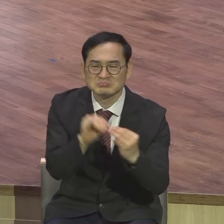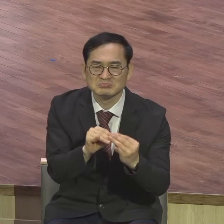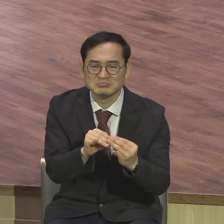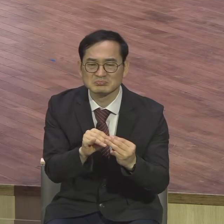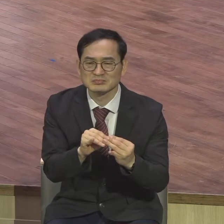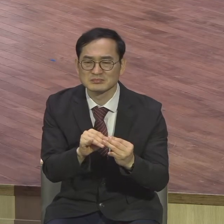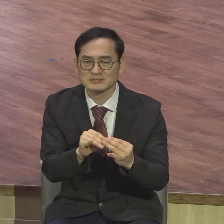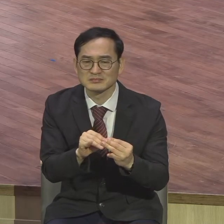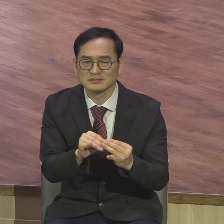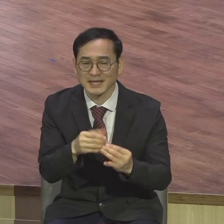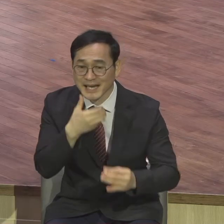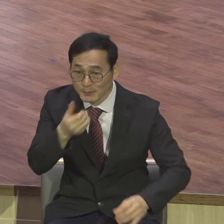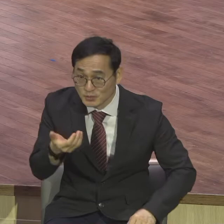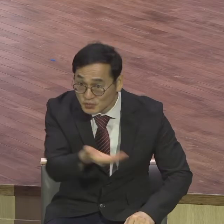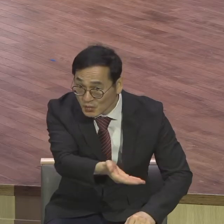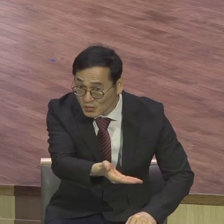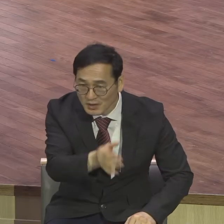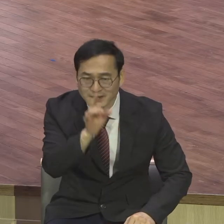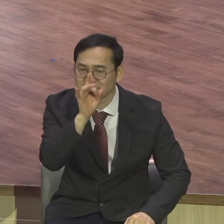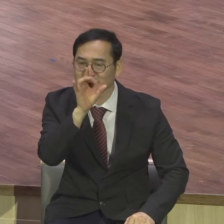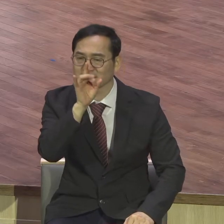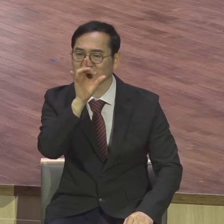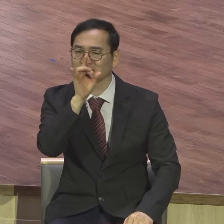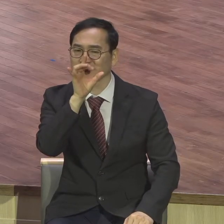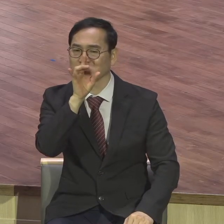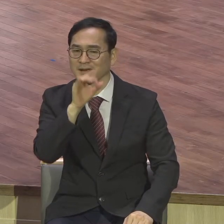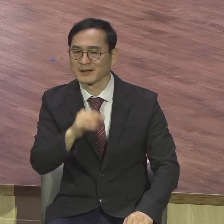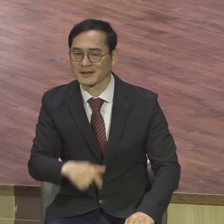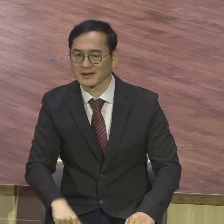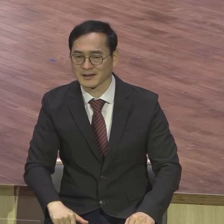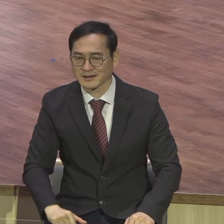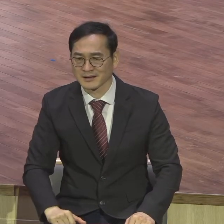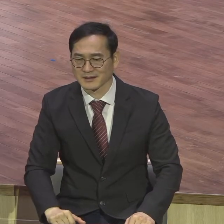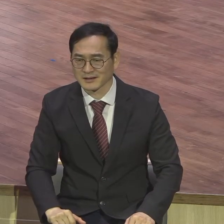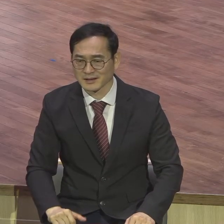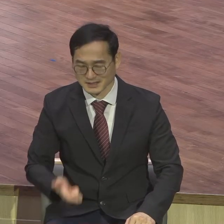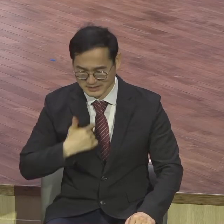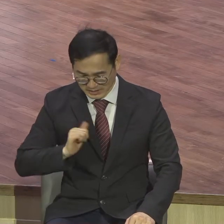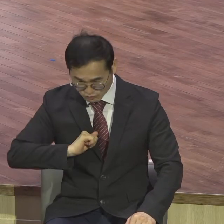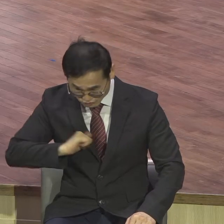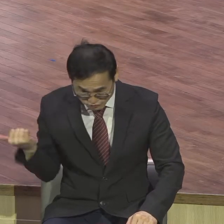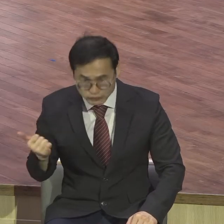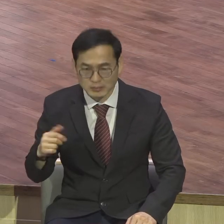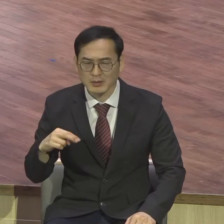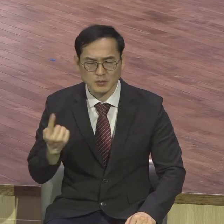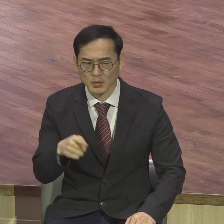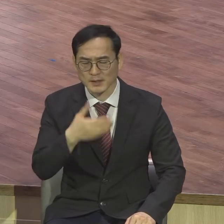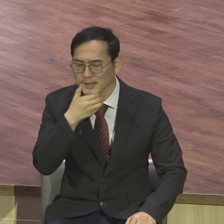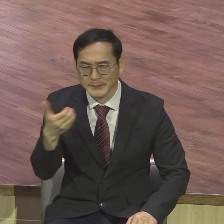목에 칼이 들어와도 타협하거나 양보할 수 없는 게 복음 진리예요.